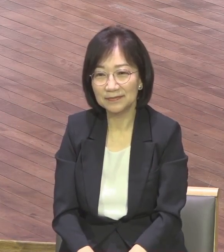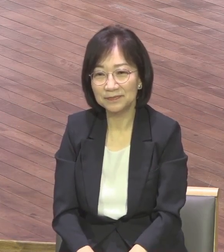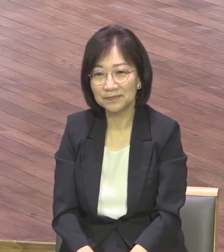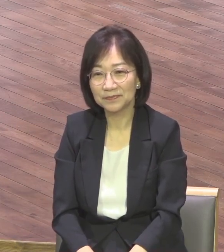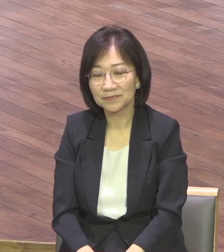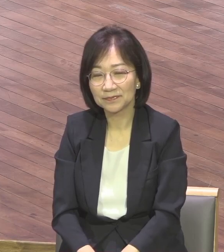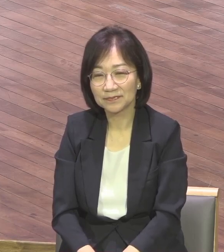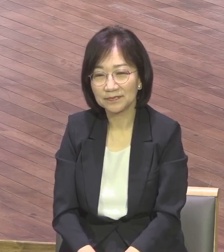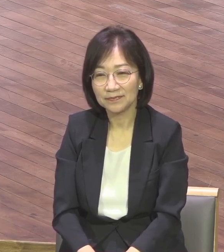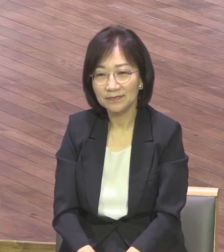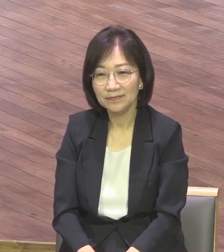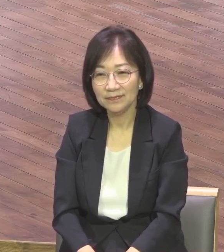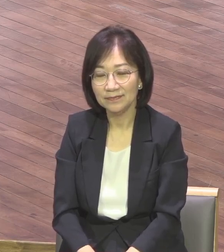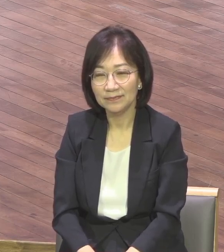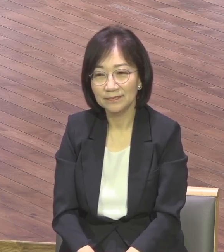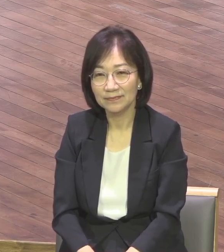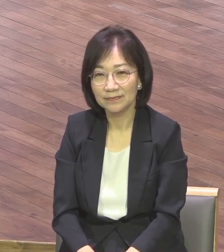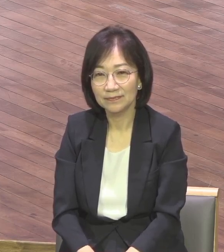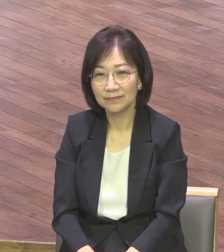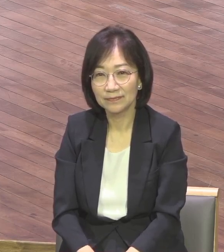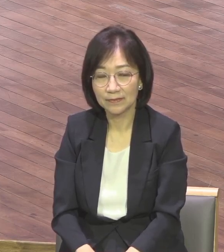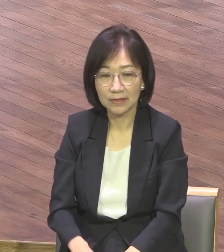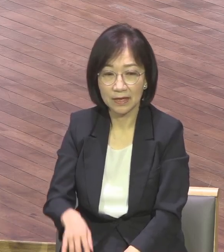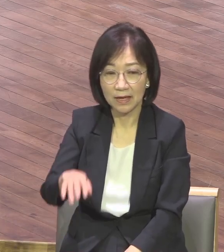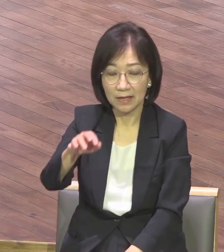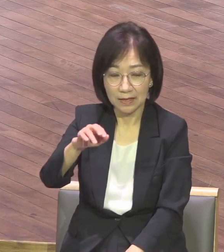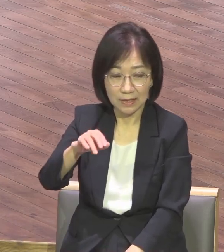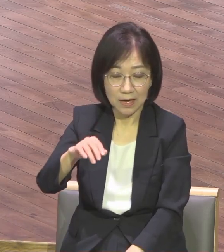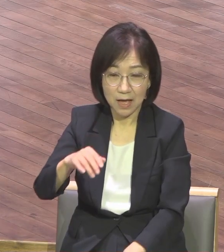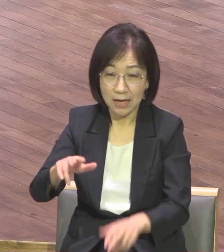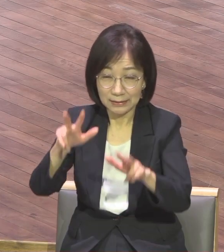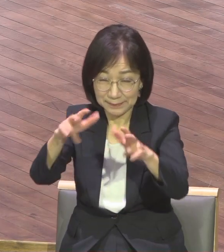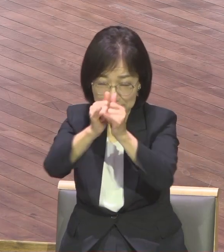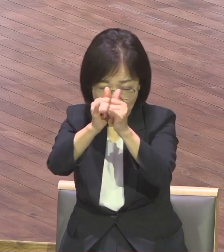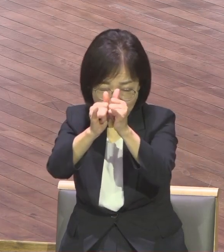그야말로 알루트시 생긴 이후에 최고로 말이요.